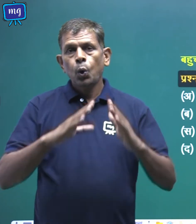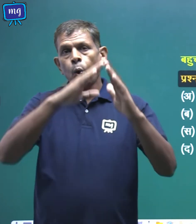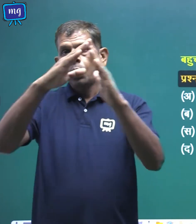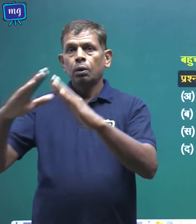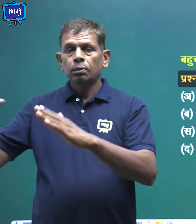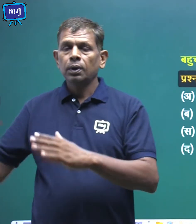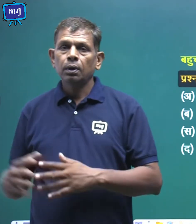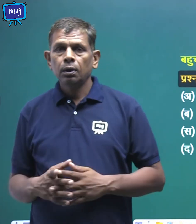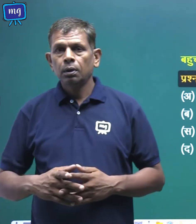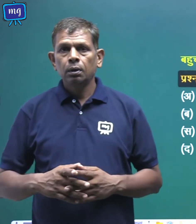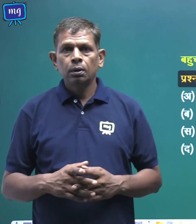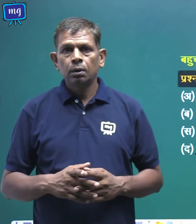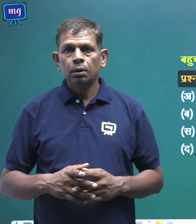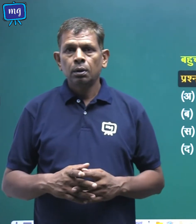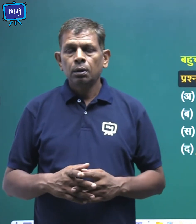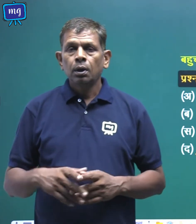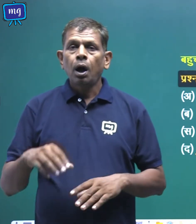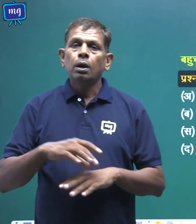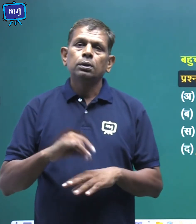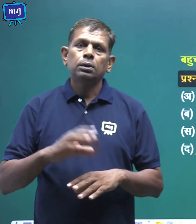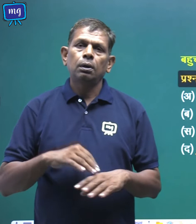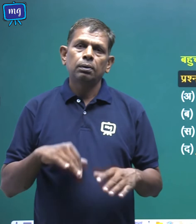में, स्थल में।